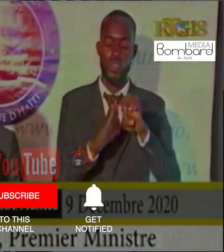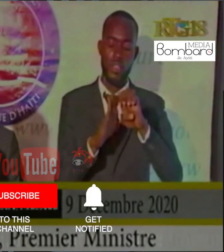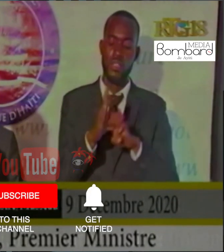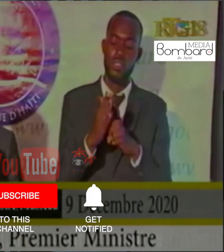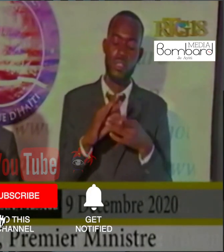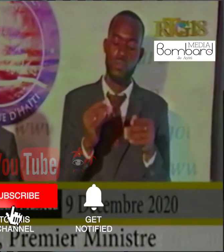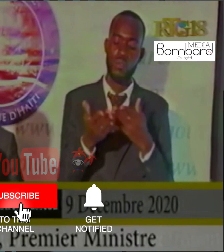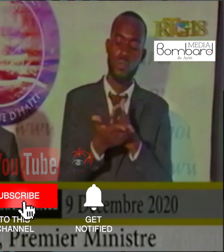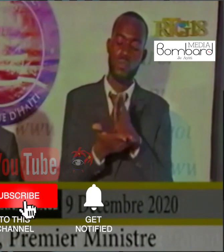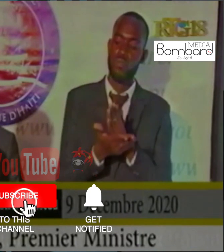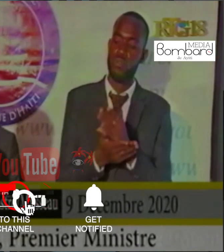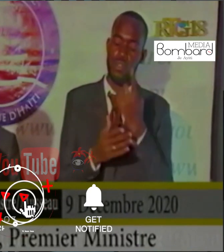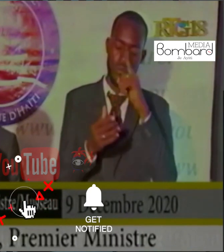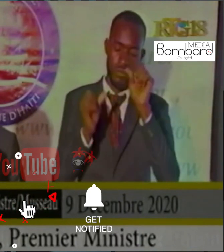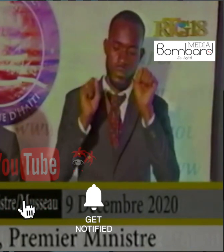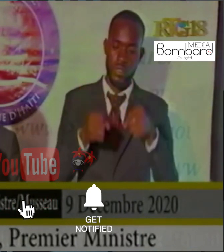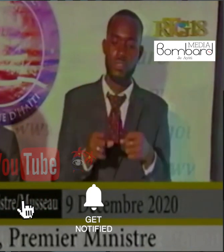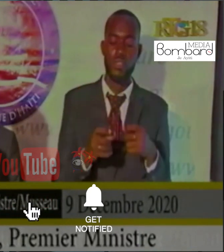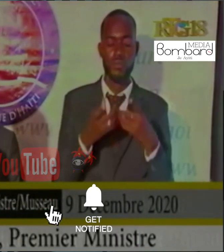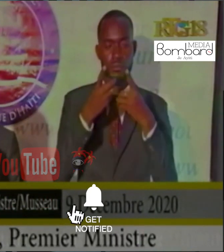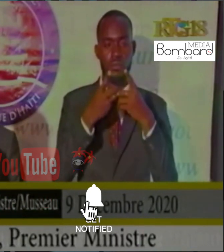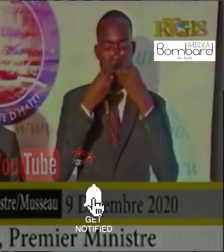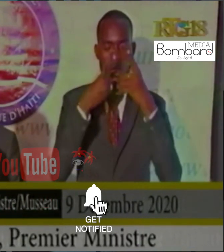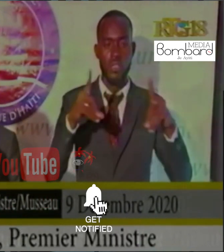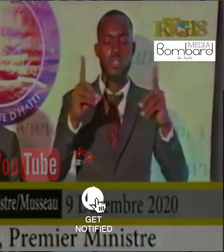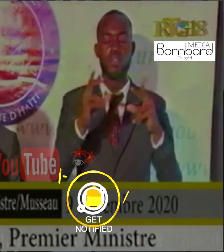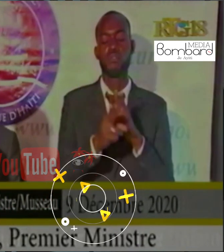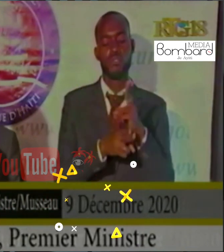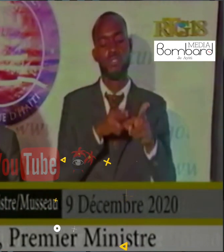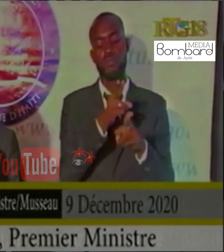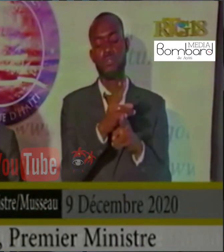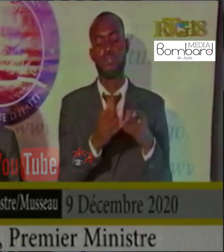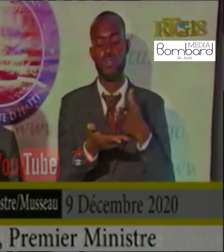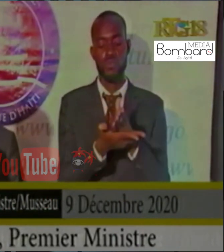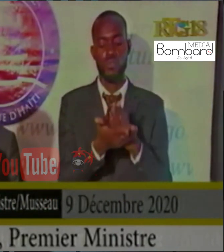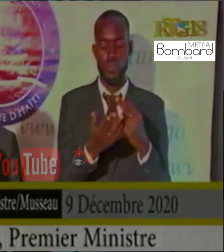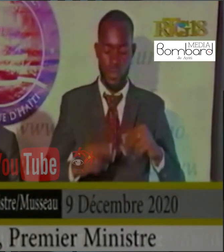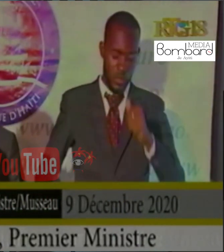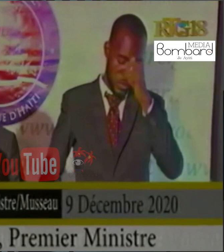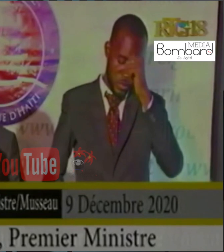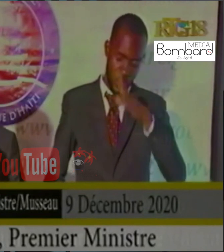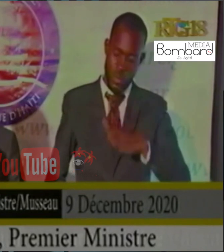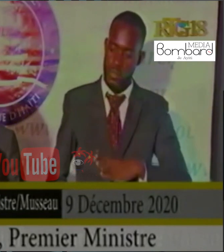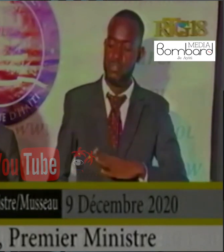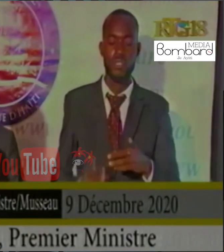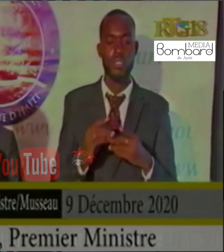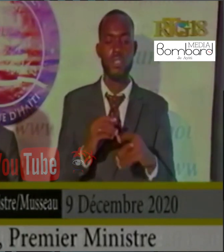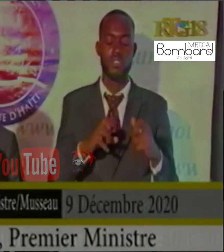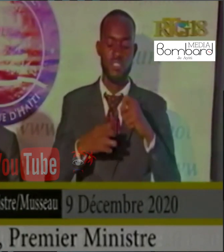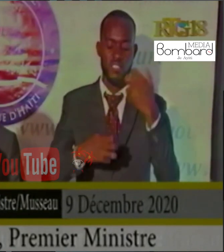garantir l'effectivité de la Déclaration universelle des droits de l'homme. Les défis progressent comme